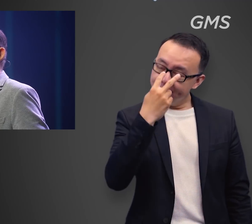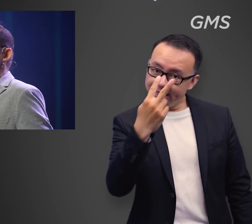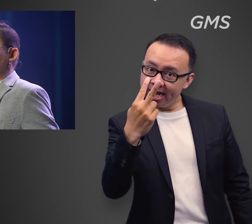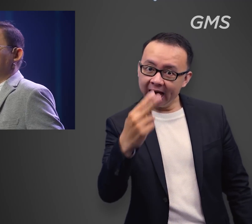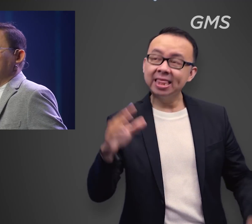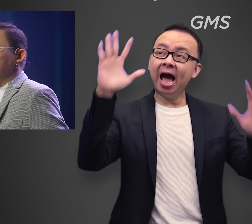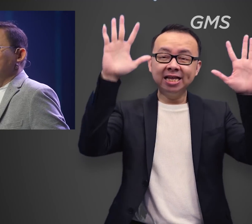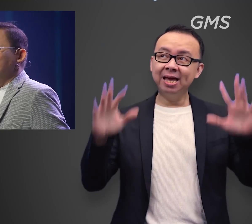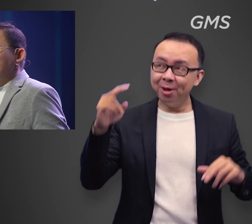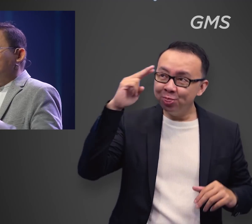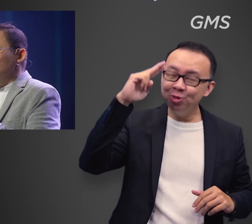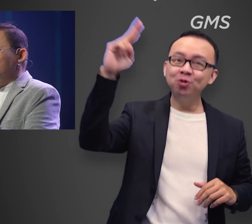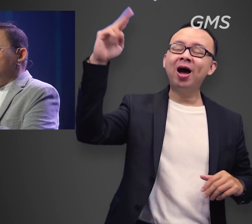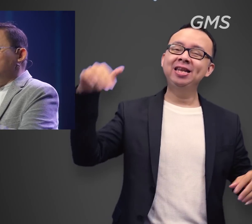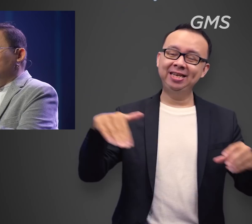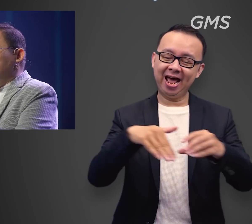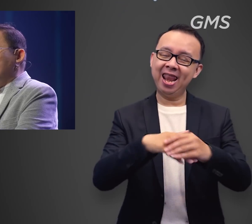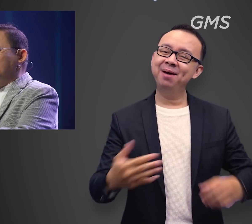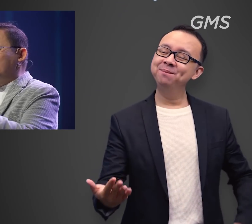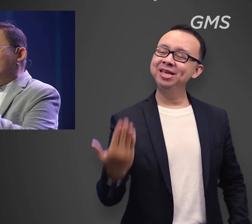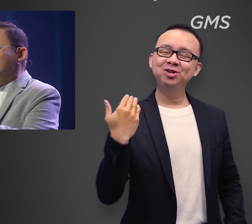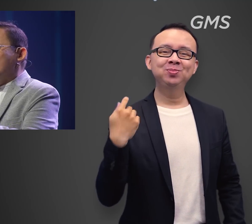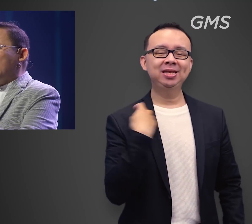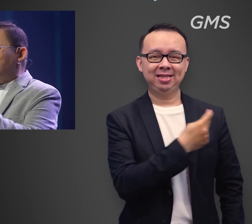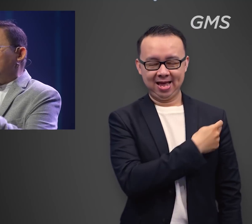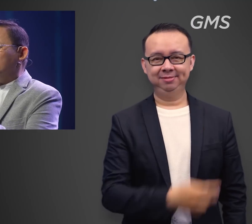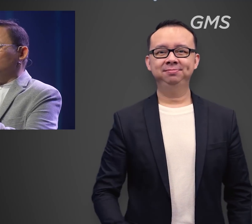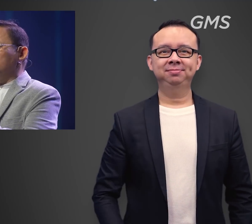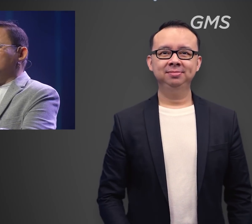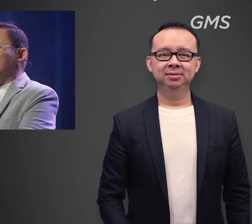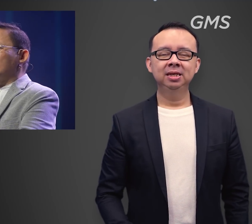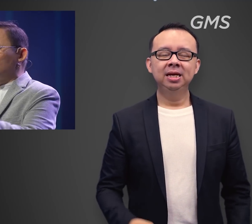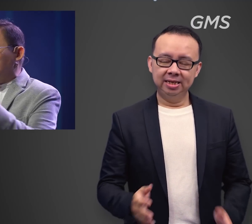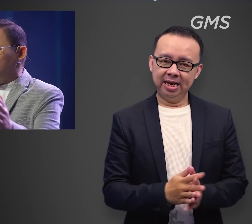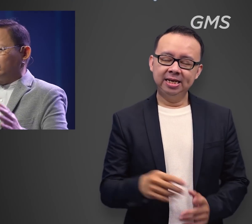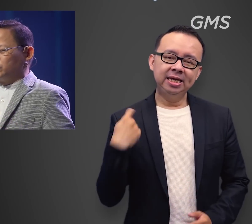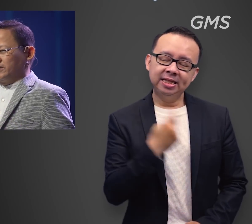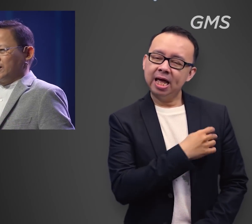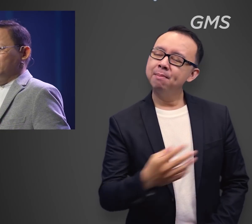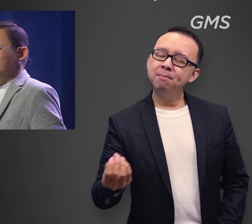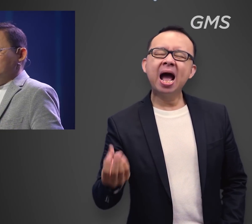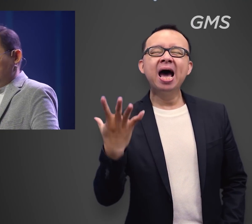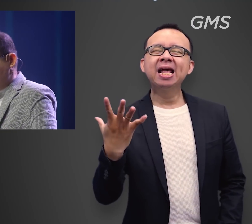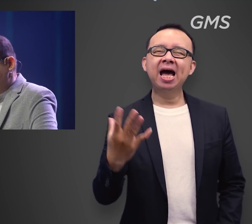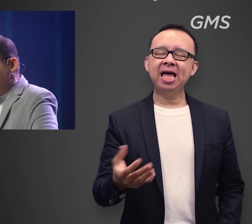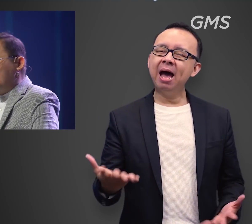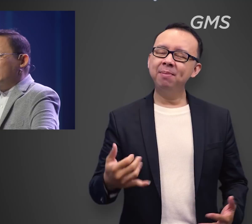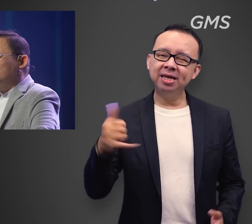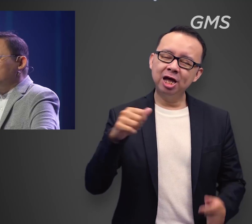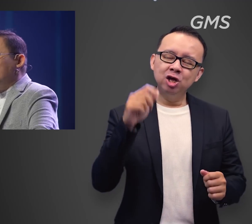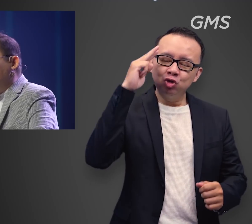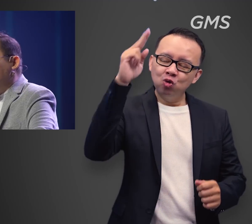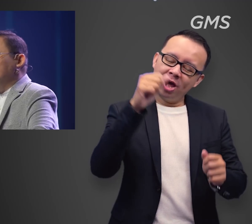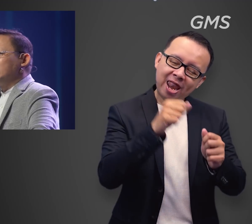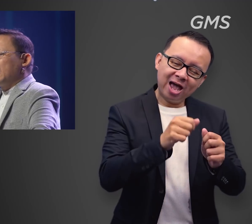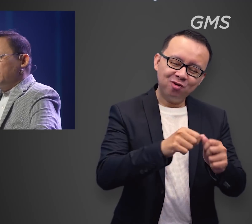ada dalam kehidupan kita. Dari situ kita boleh menghargai apa yang Tuhan sedang lakukan buat hidup kita. Saya percaya langkah